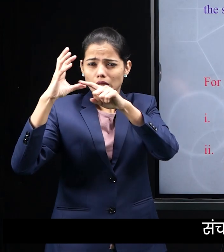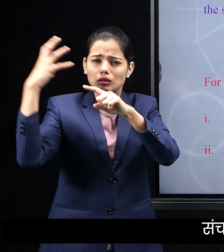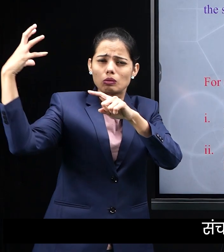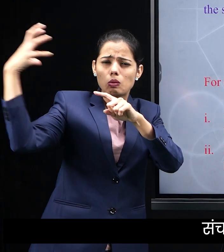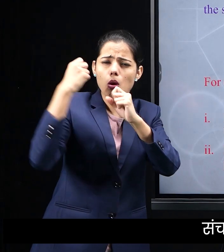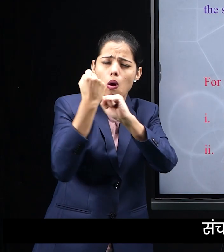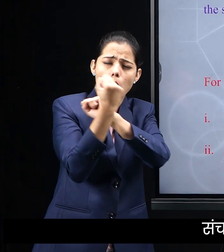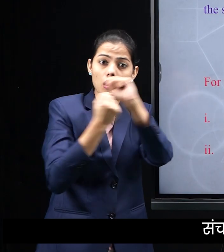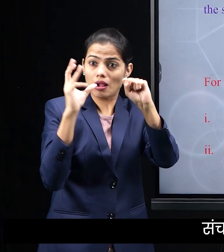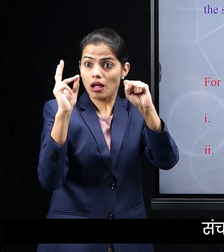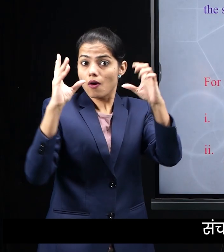सौरमालेतील ग्रह आहेत.